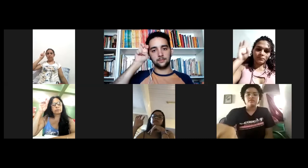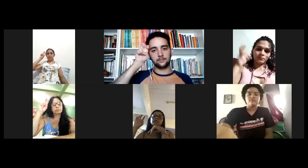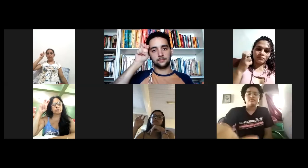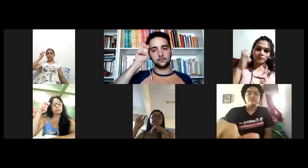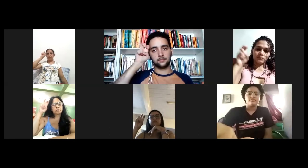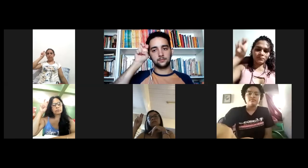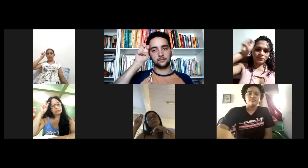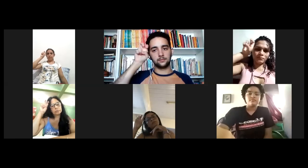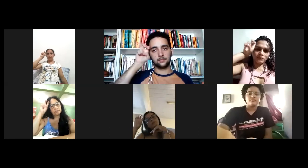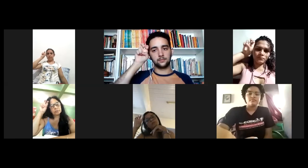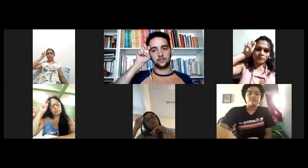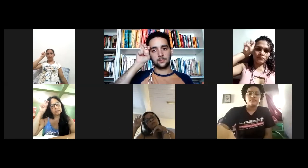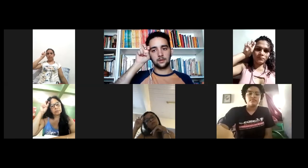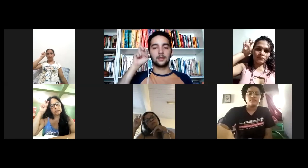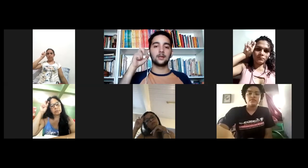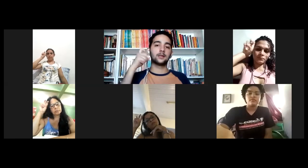Quinta.